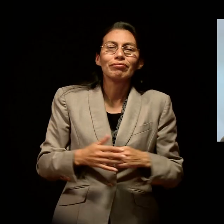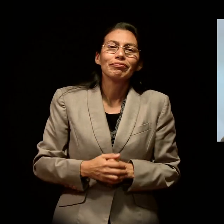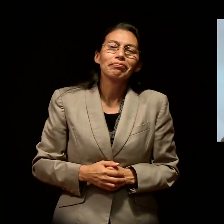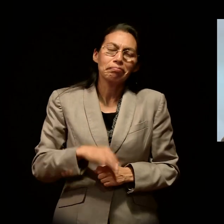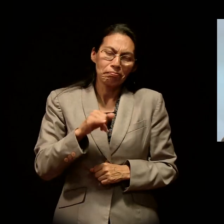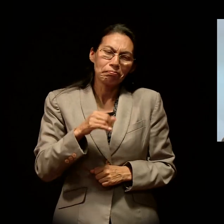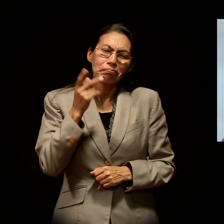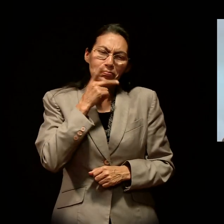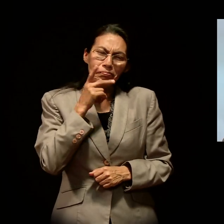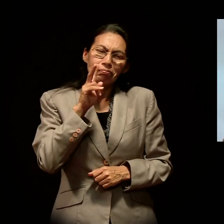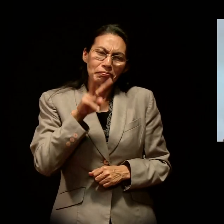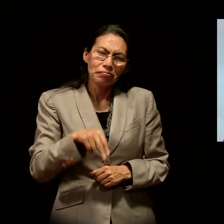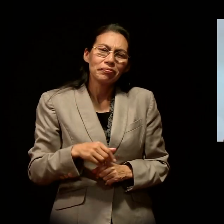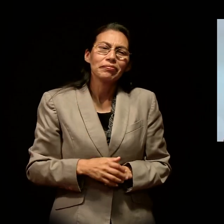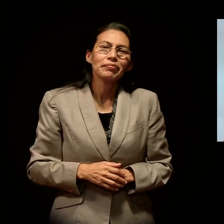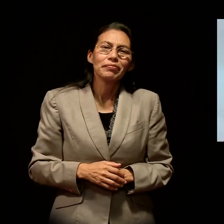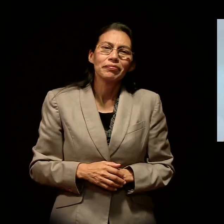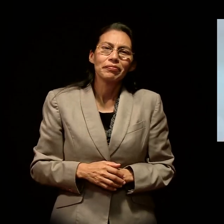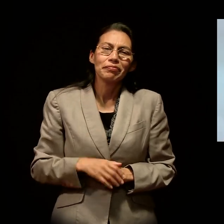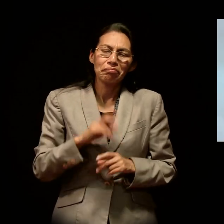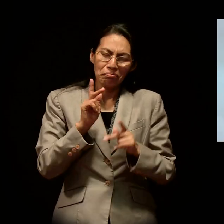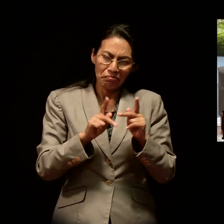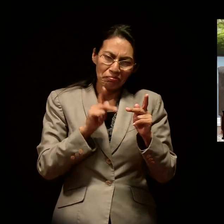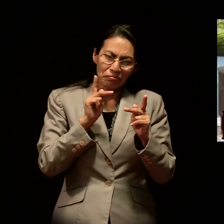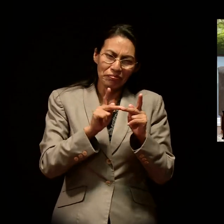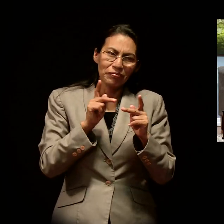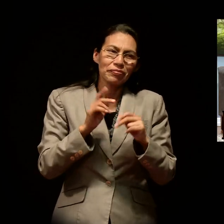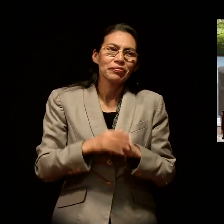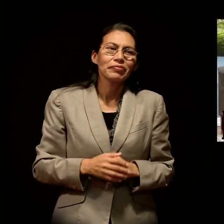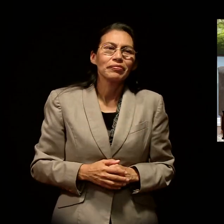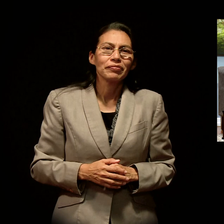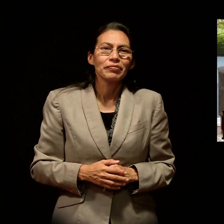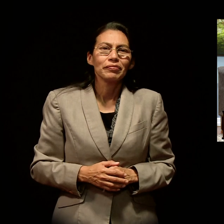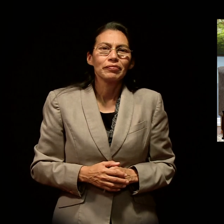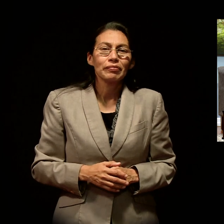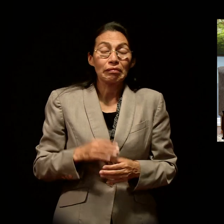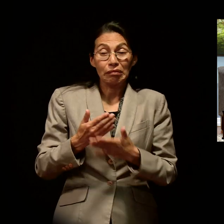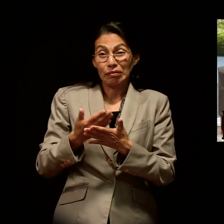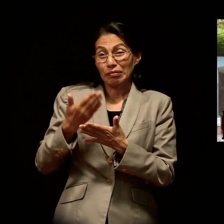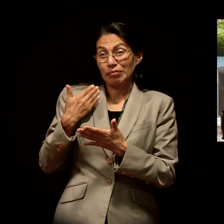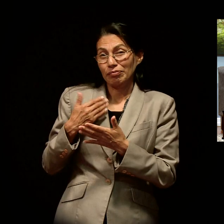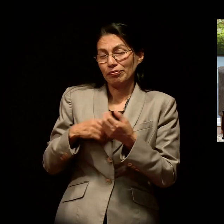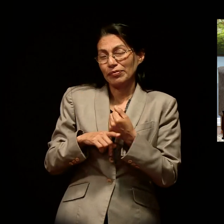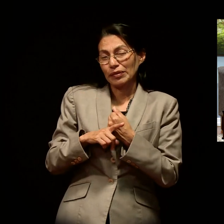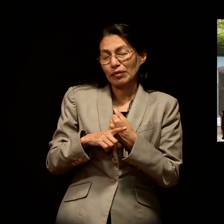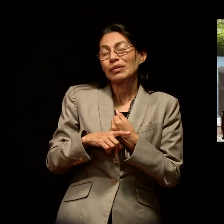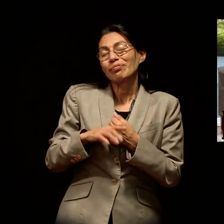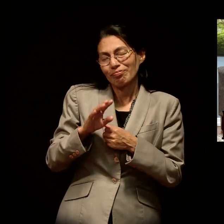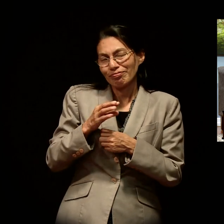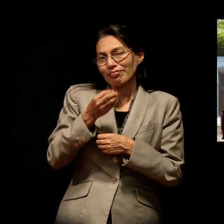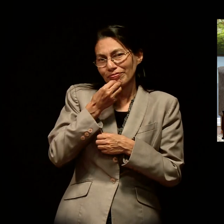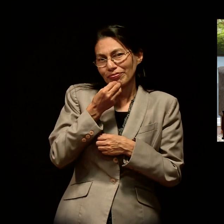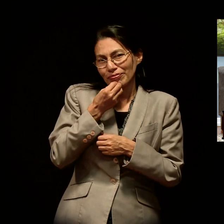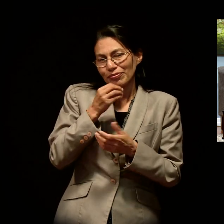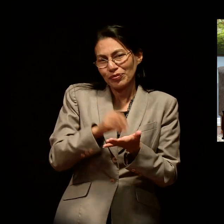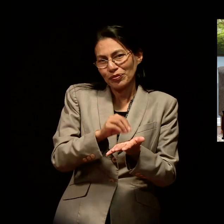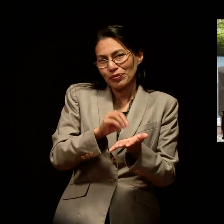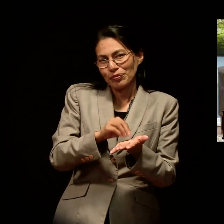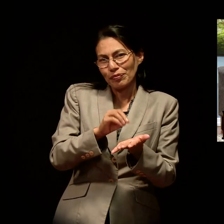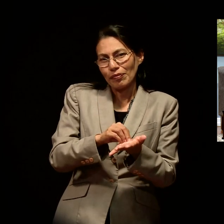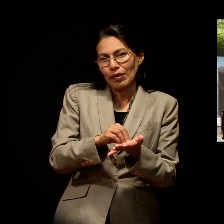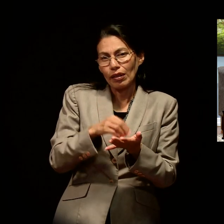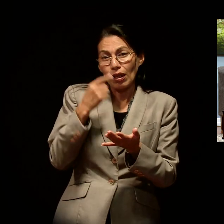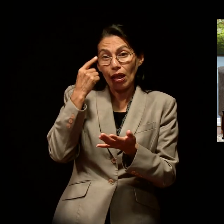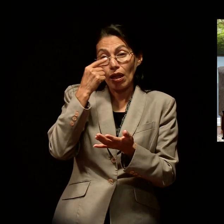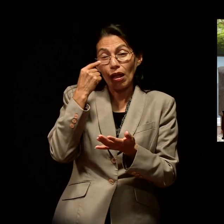bendición de Dios en oración perfecto pastor Entonces yo tuve un problema serio tengo un problema